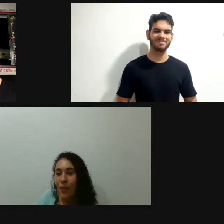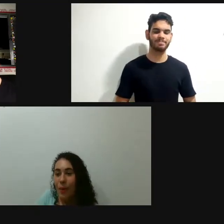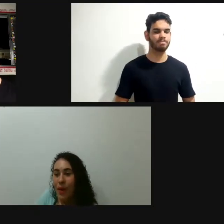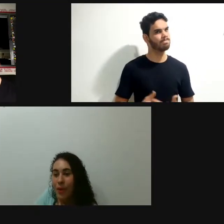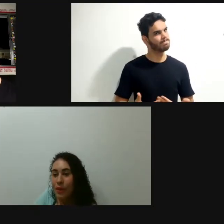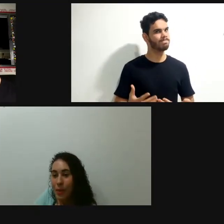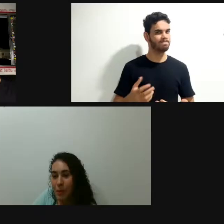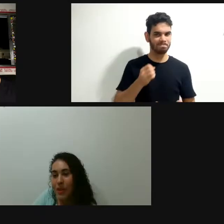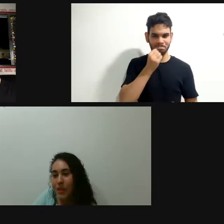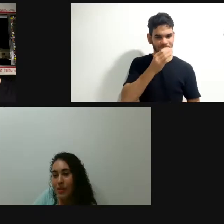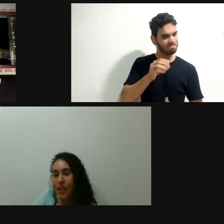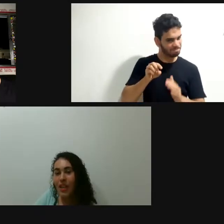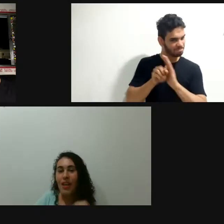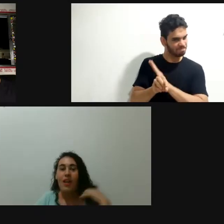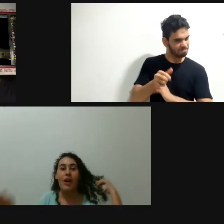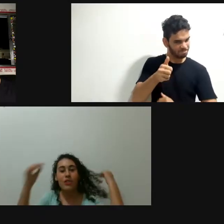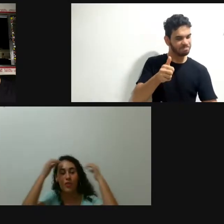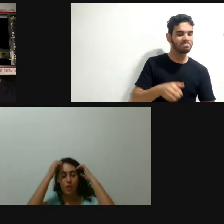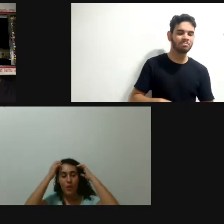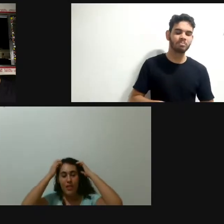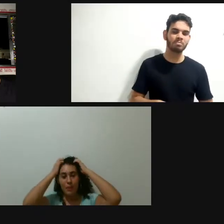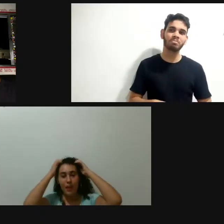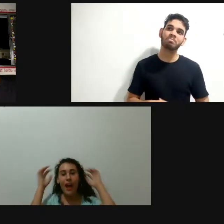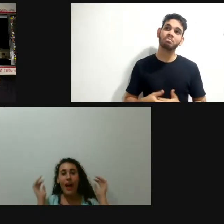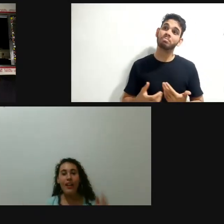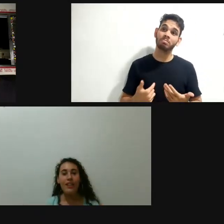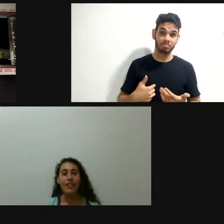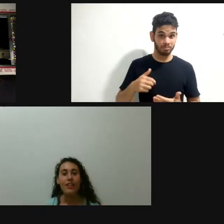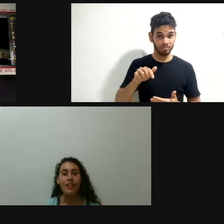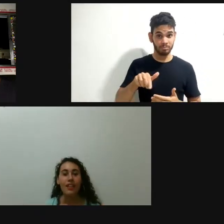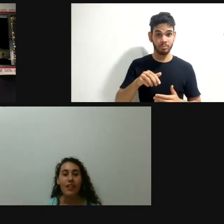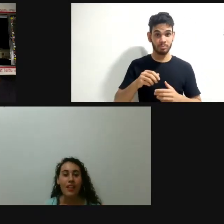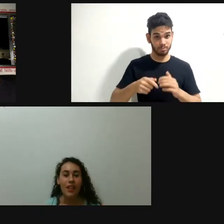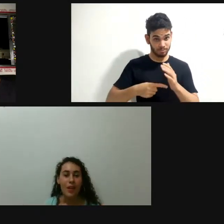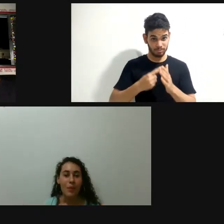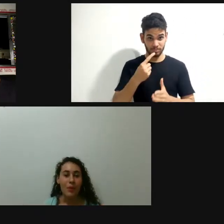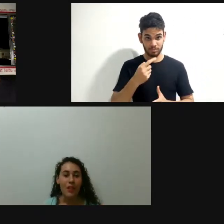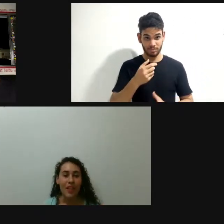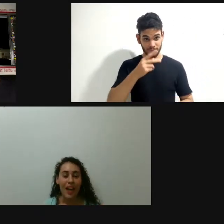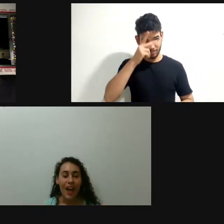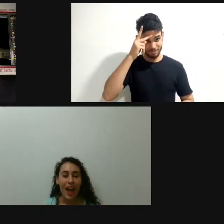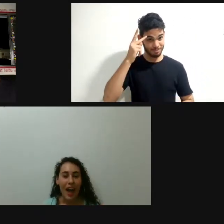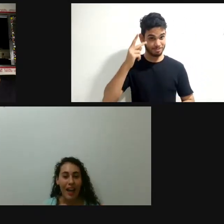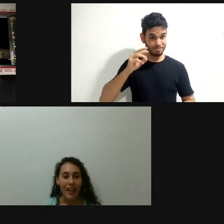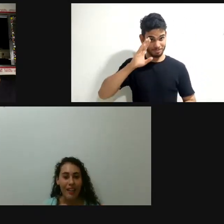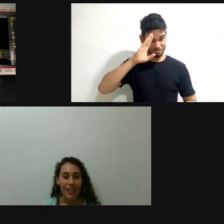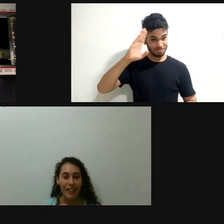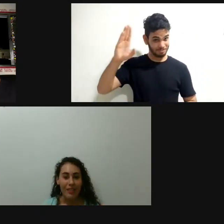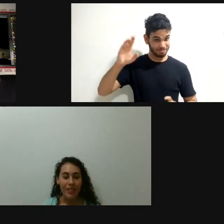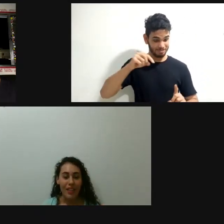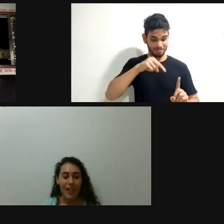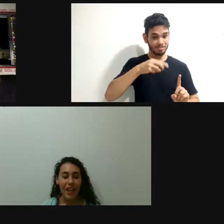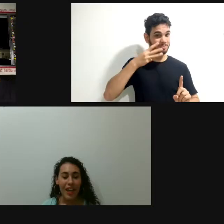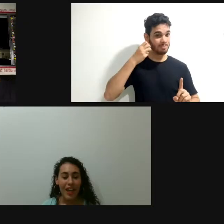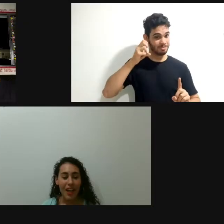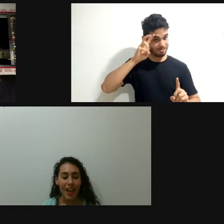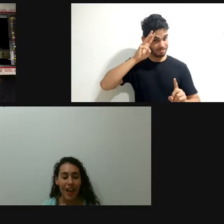É uma pergunta boa também. Eu acho que eu vou começar pela Agatha, porque a Agatha,